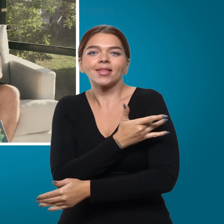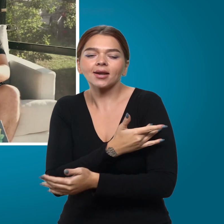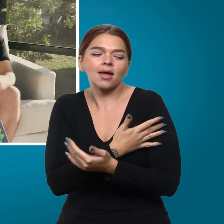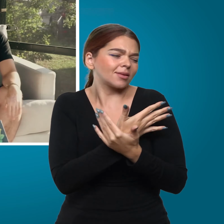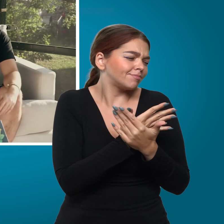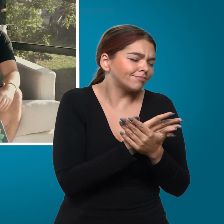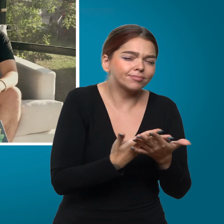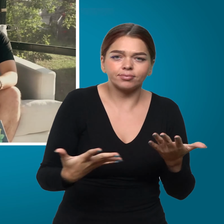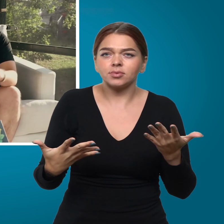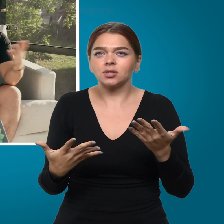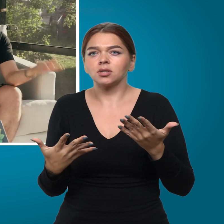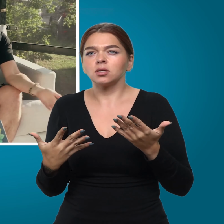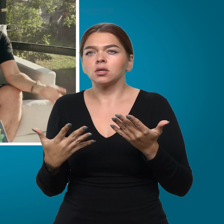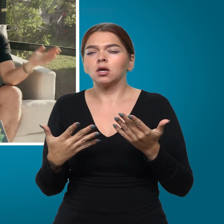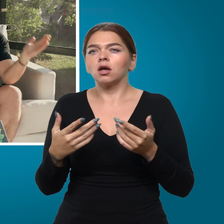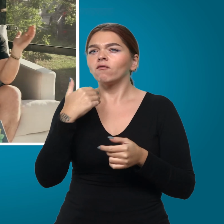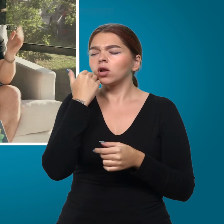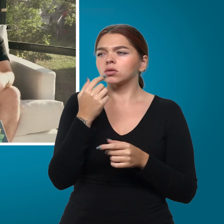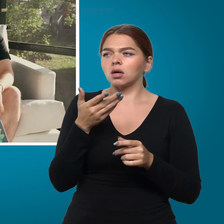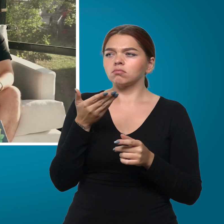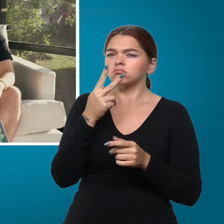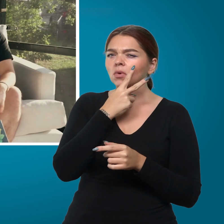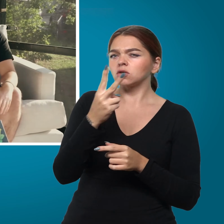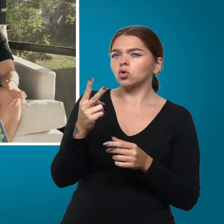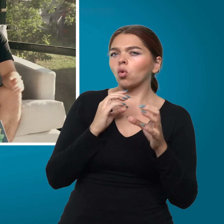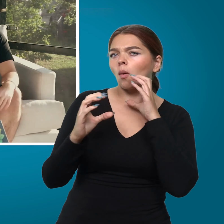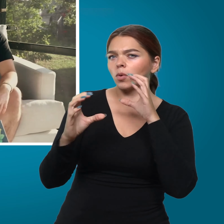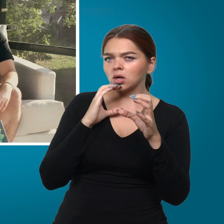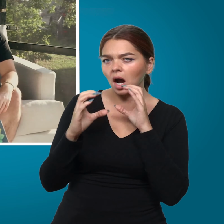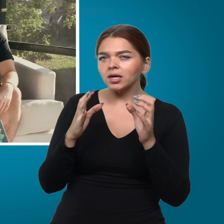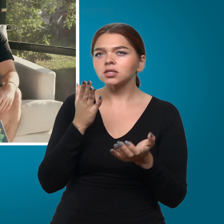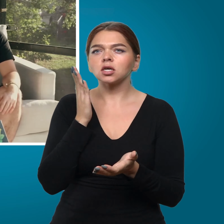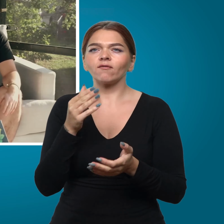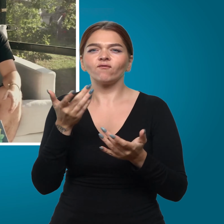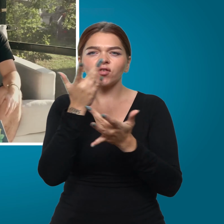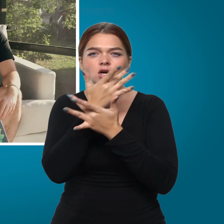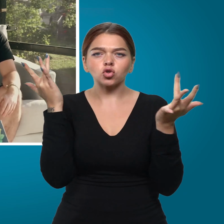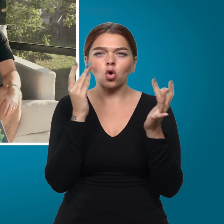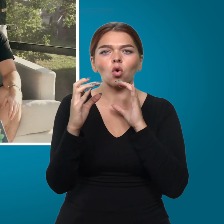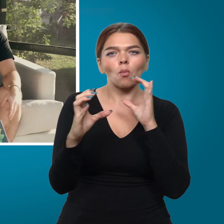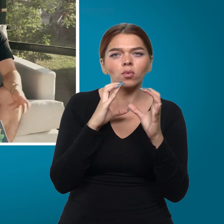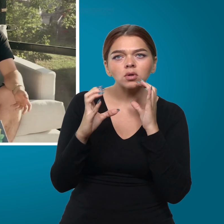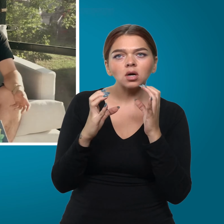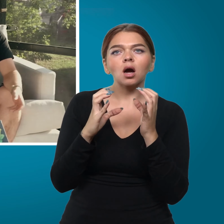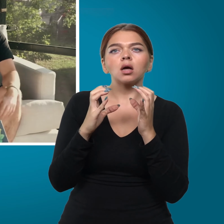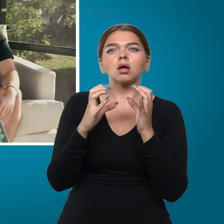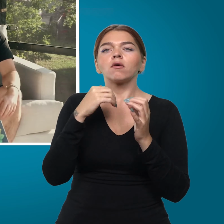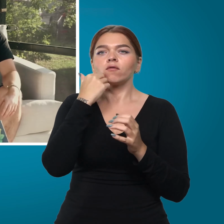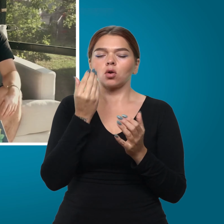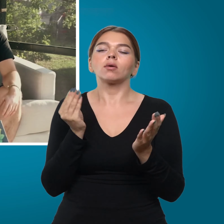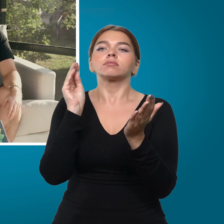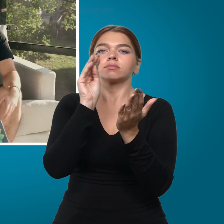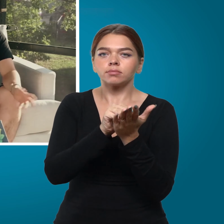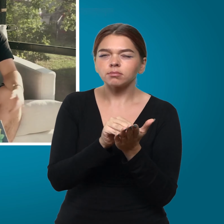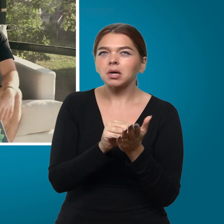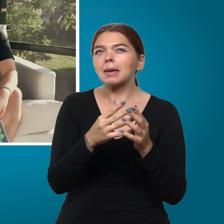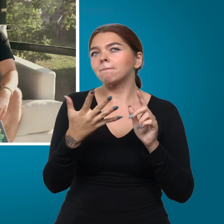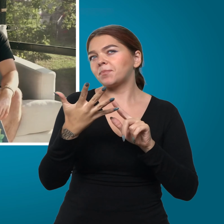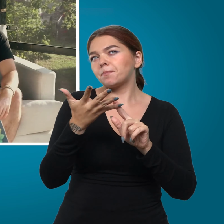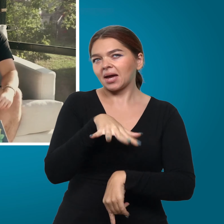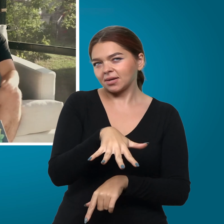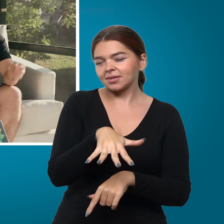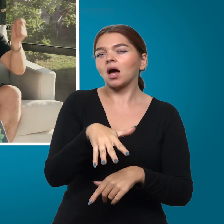atsinaujinanti energetika, dar kažkas galiausiai, kažkada paskutiniam dienom užmačiau tokį dalyką kaip komunikacijos studijas. Viešoje